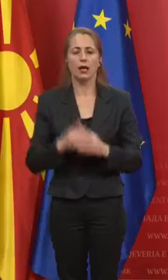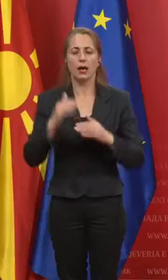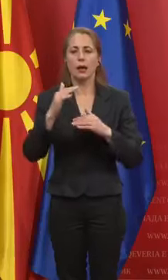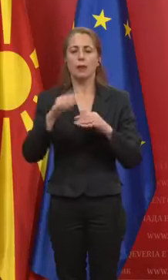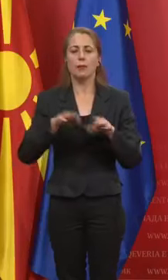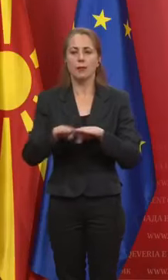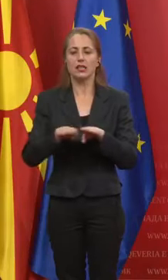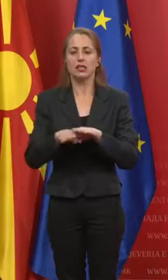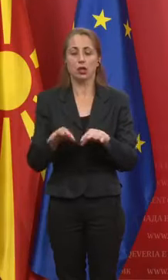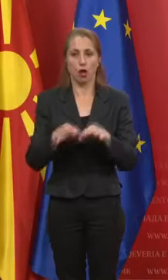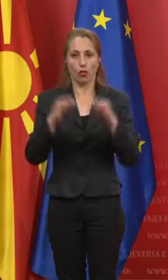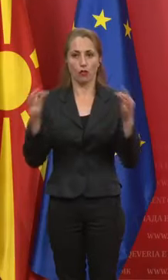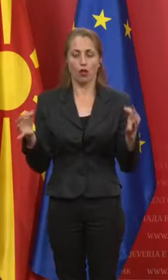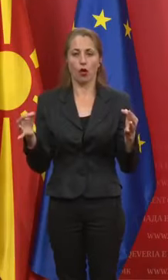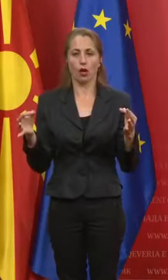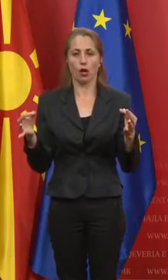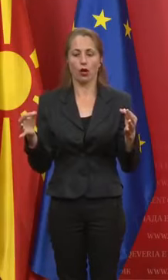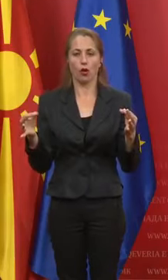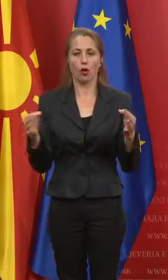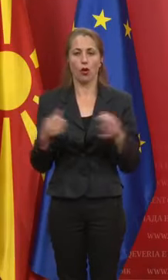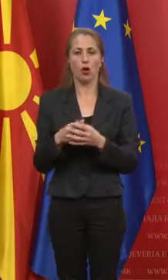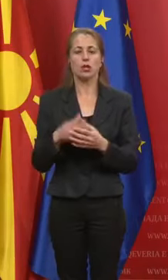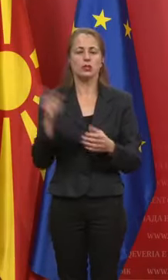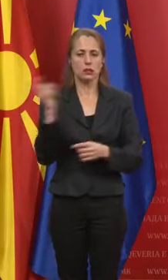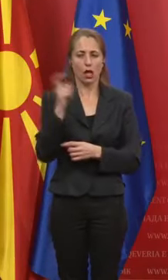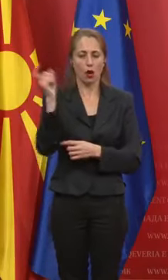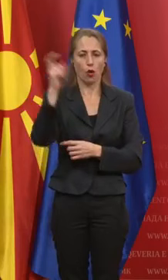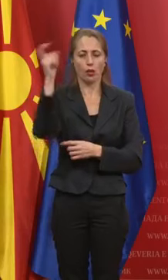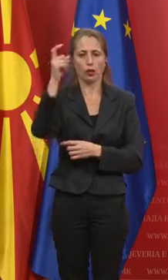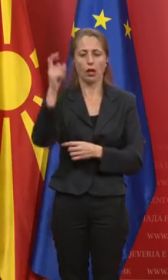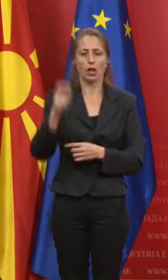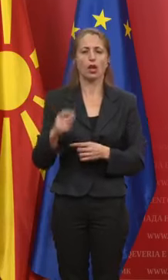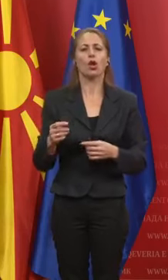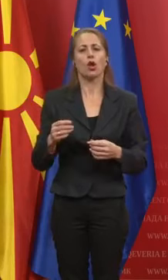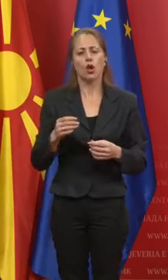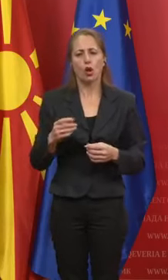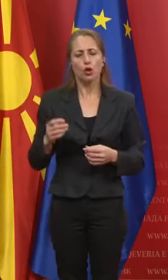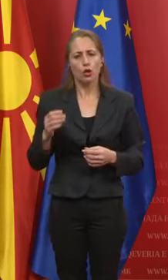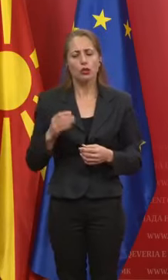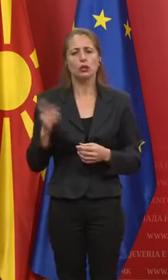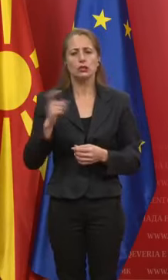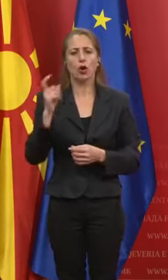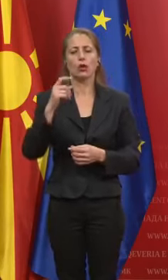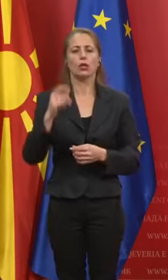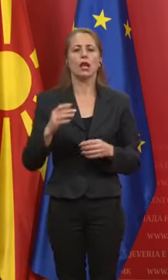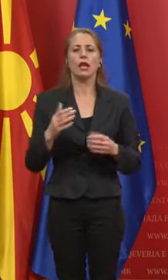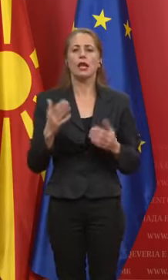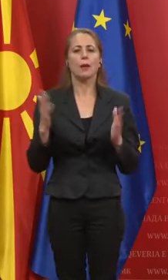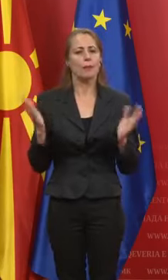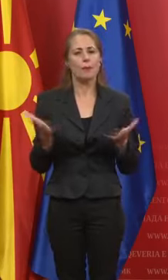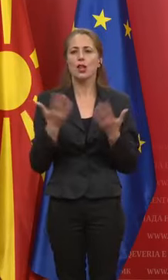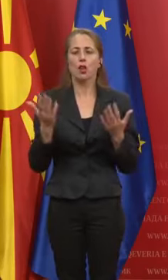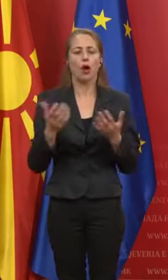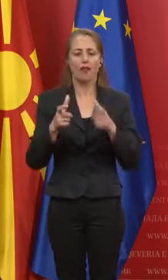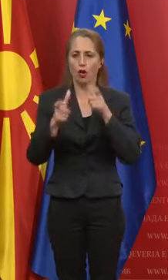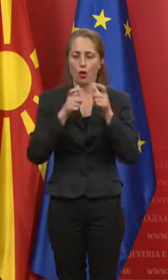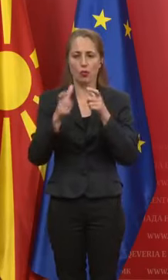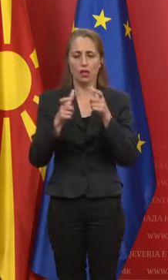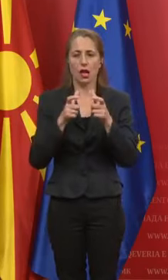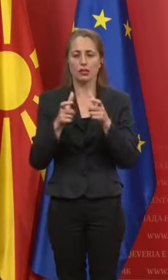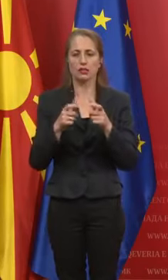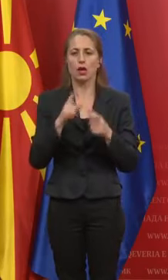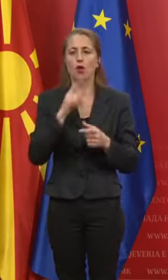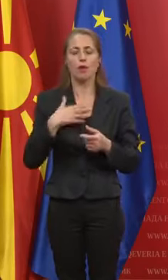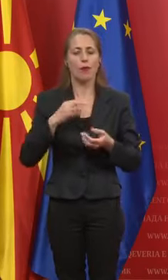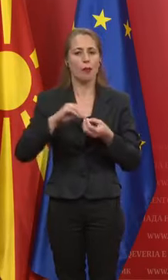Министерството е отворено секој ден нон-стоп за било каква комуникација со било кој што има проблем